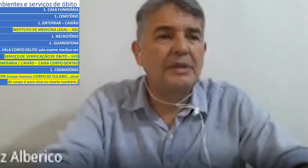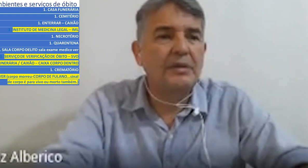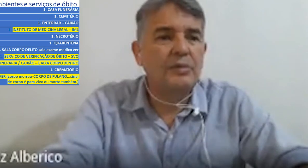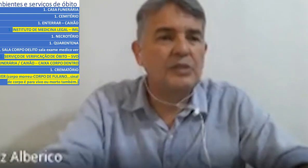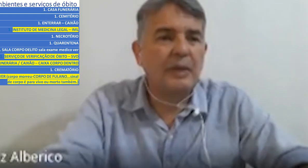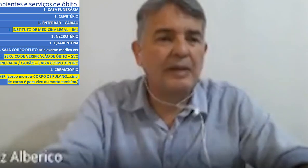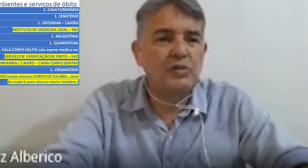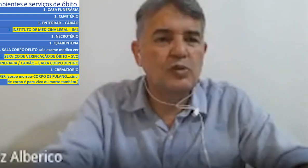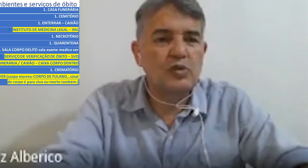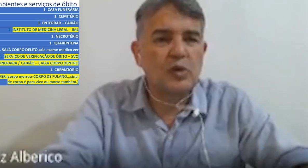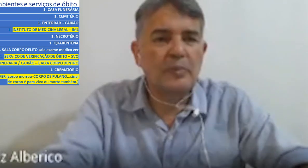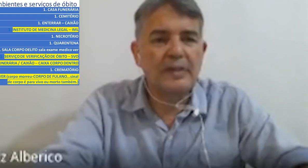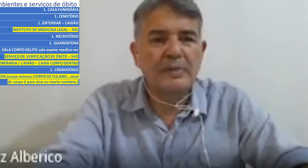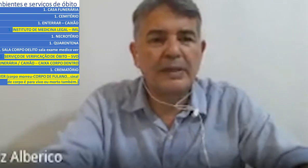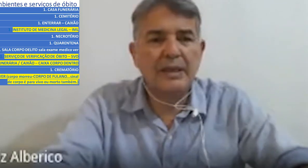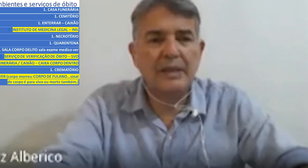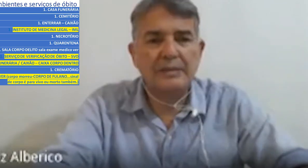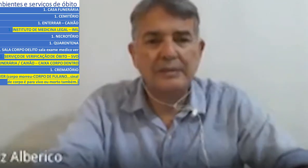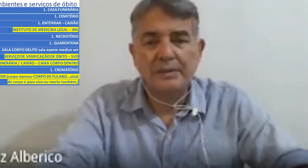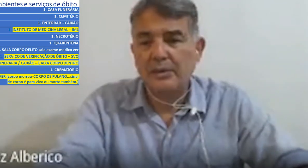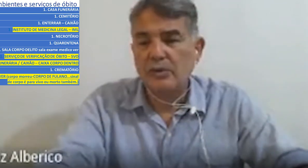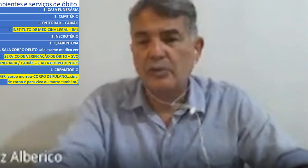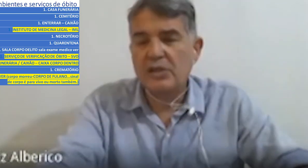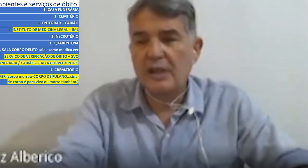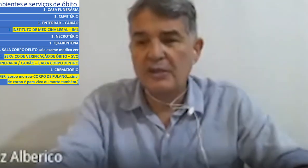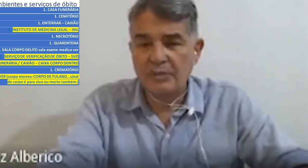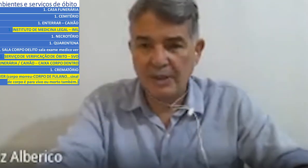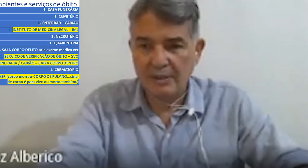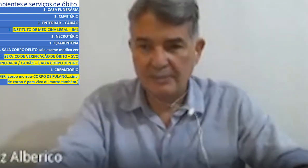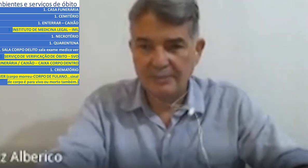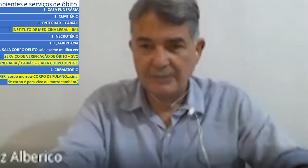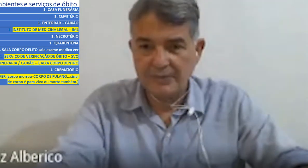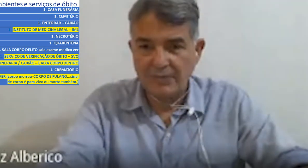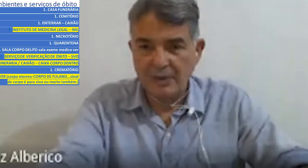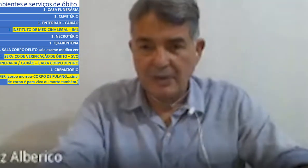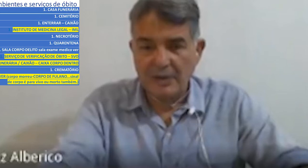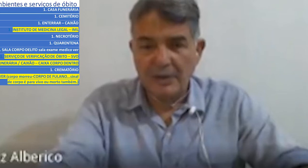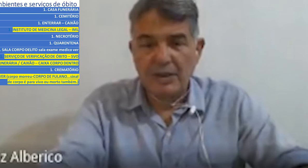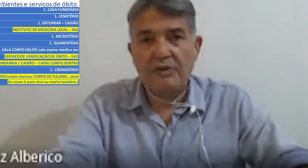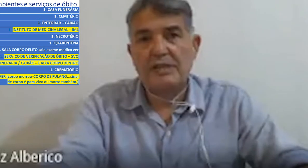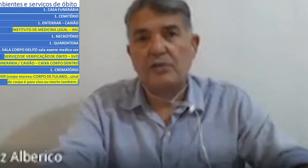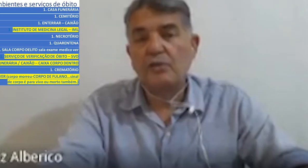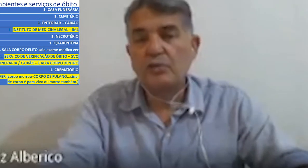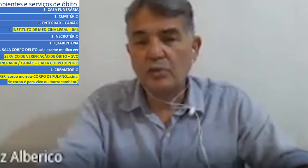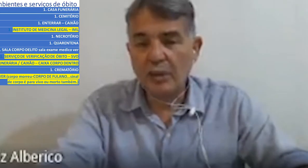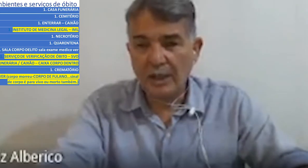abrir um espaço só para explicar o que é o IML. Que vai ser um